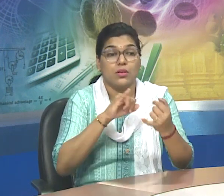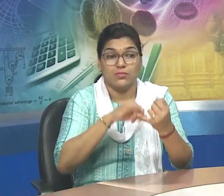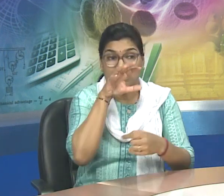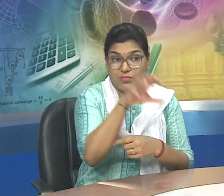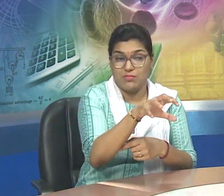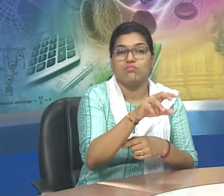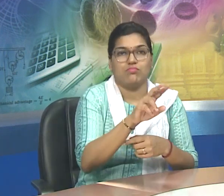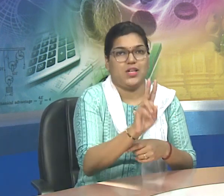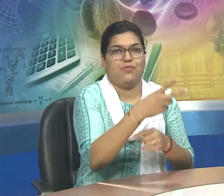राजनीतिक